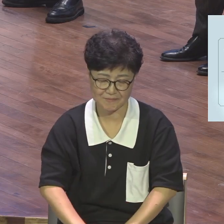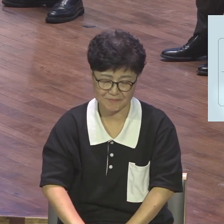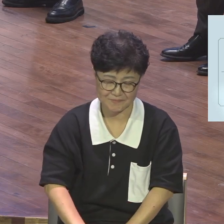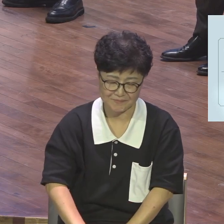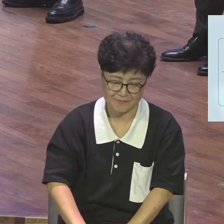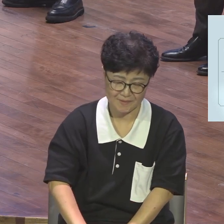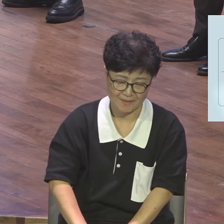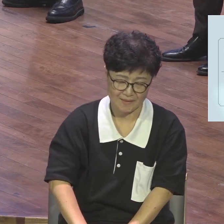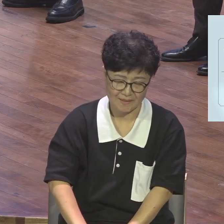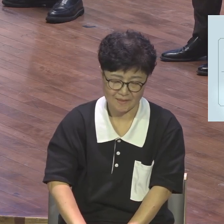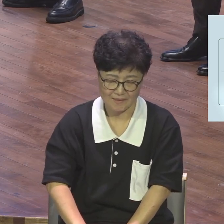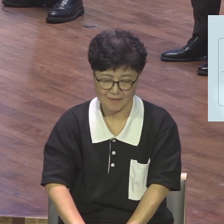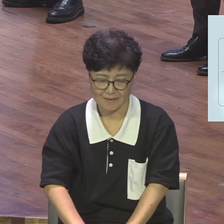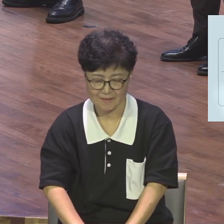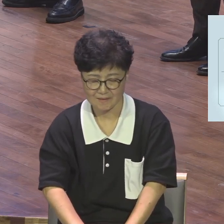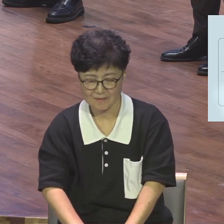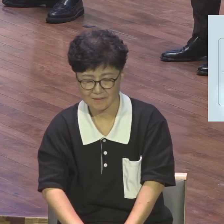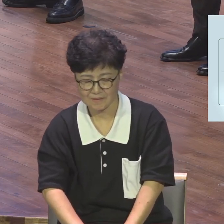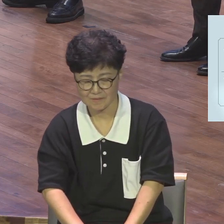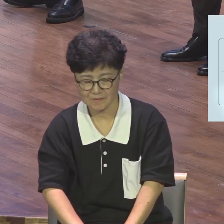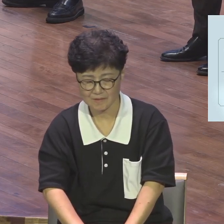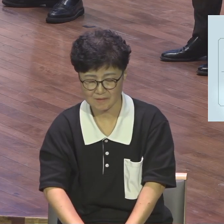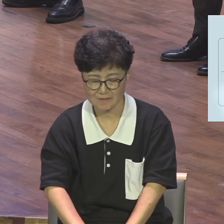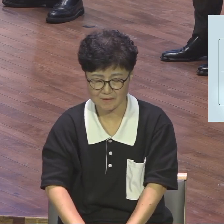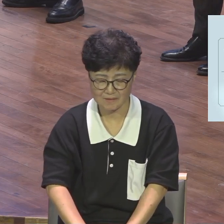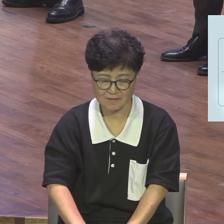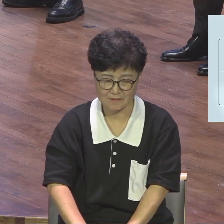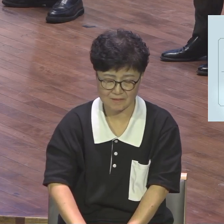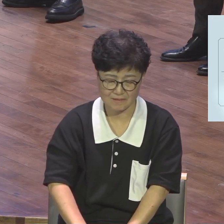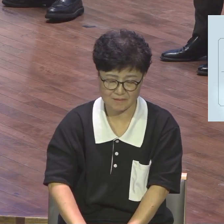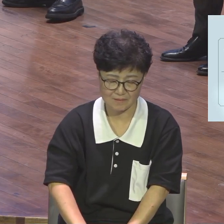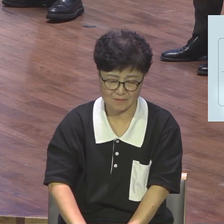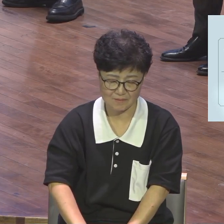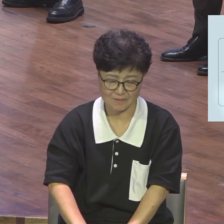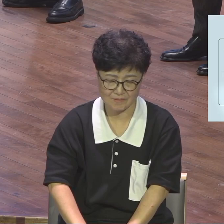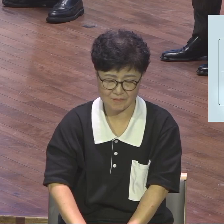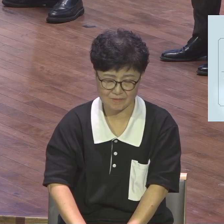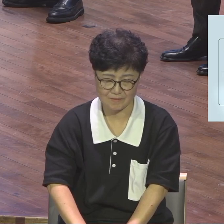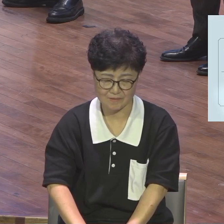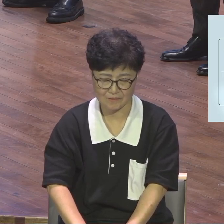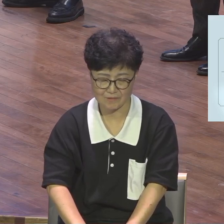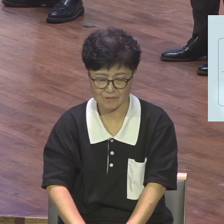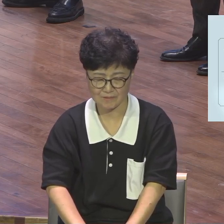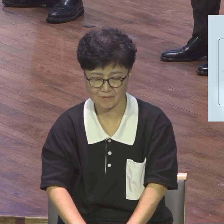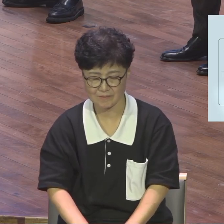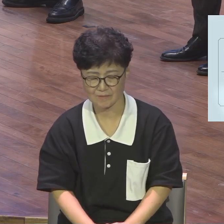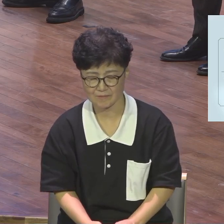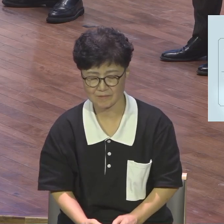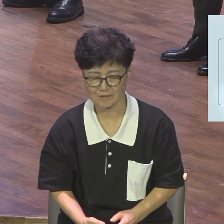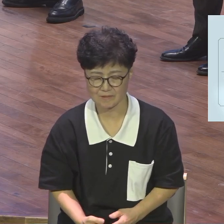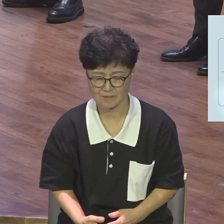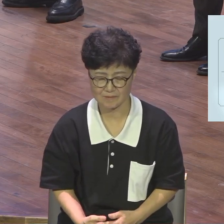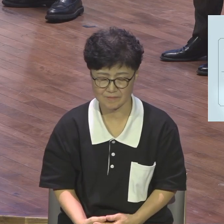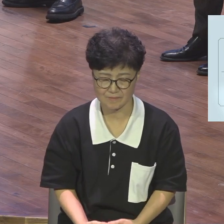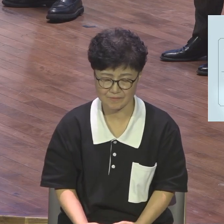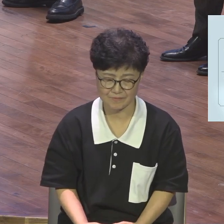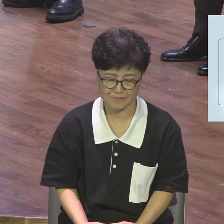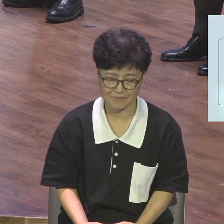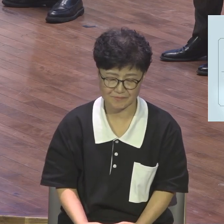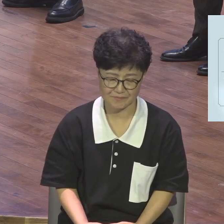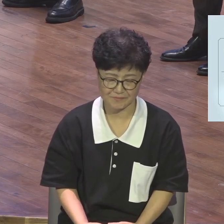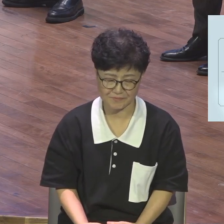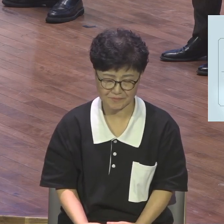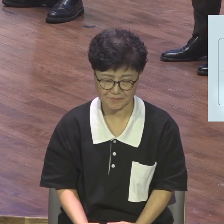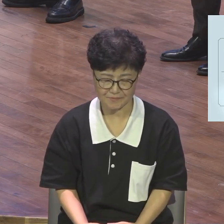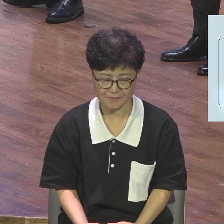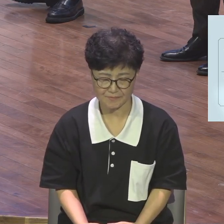통하여서 하나님께서 예수 그리스도의 섬김과 그리스도의 사랑으로 우리 성도들을 섬길 수 있도록 귀한 봉사위원회 도와주시고 감사드립니다.